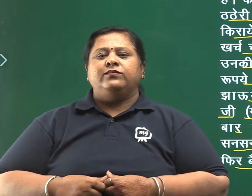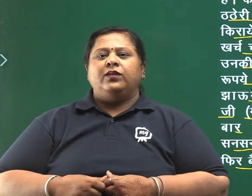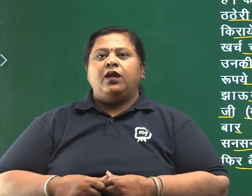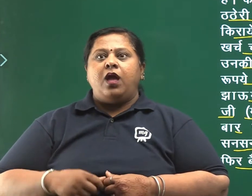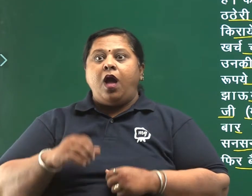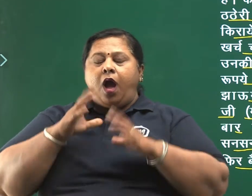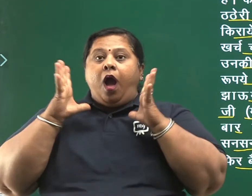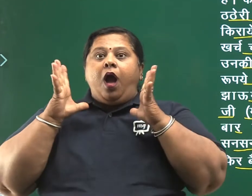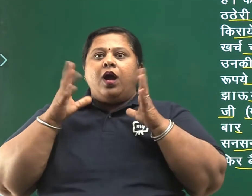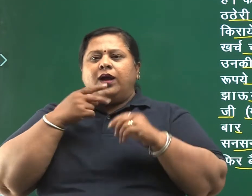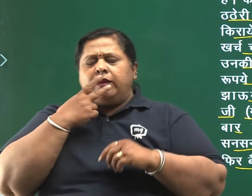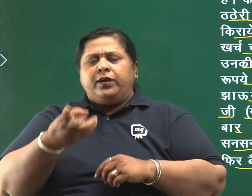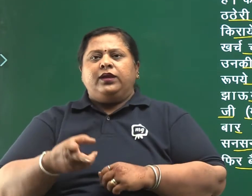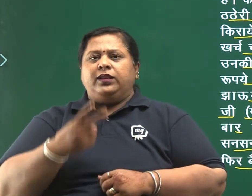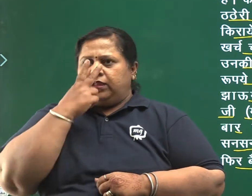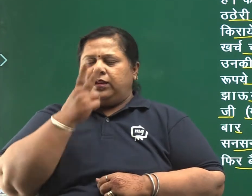हक्के बक्के रह गए हैं।